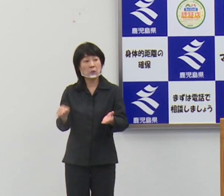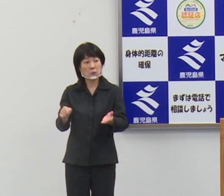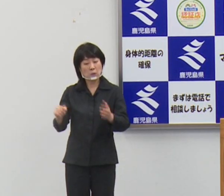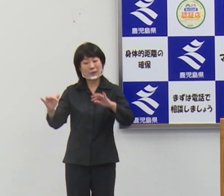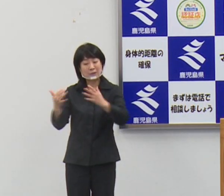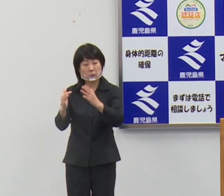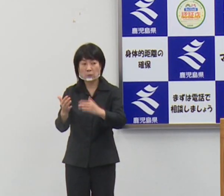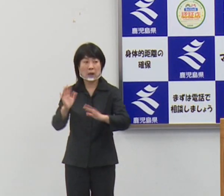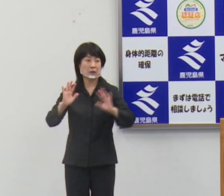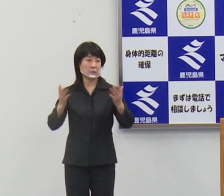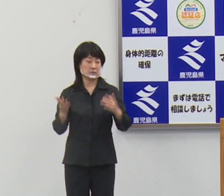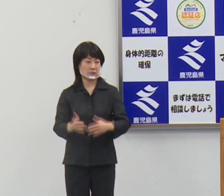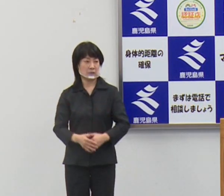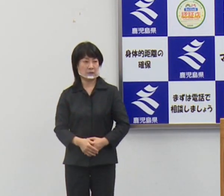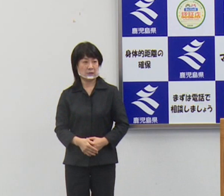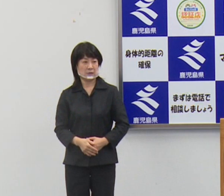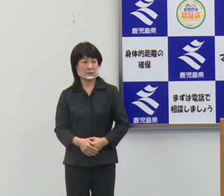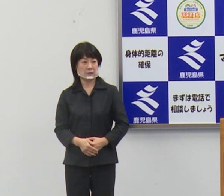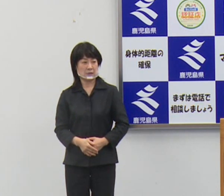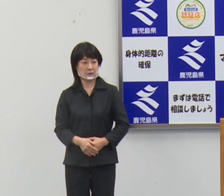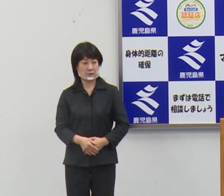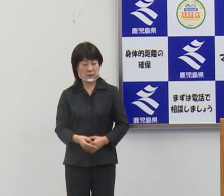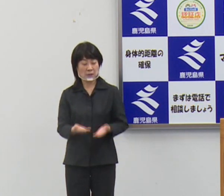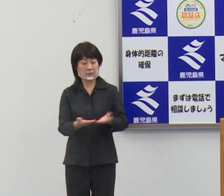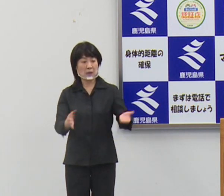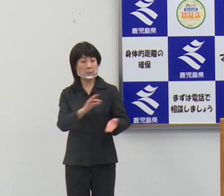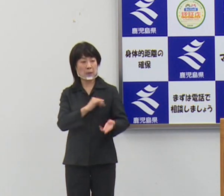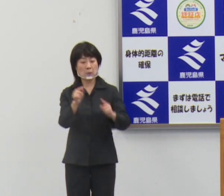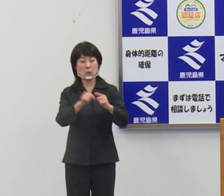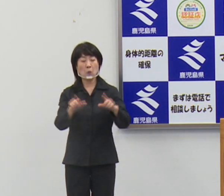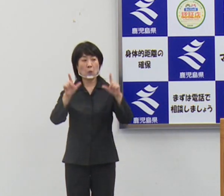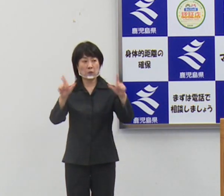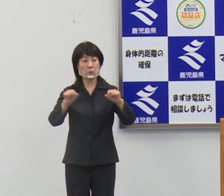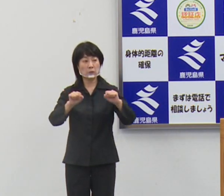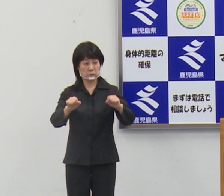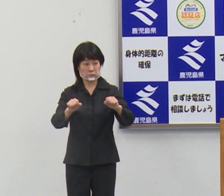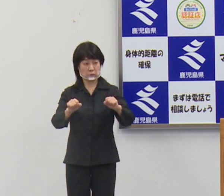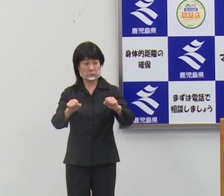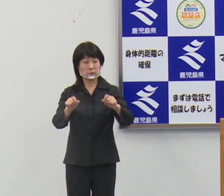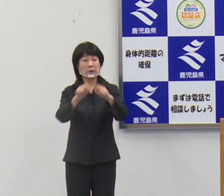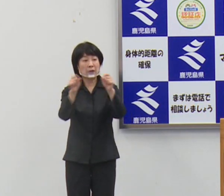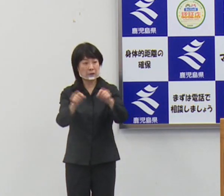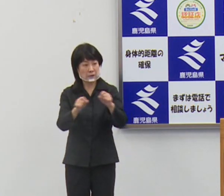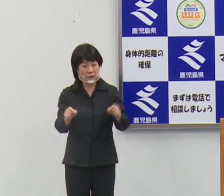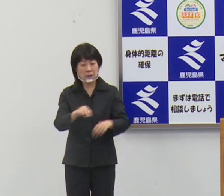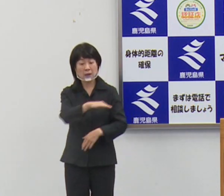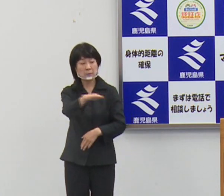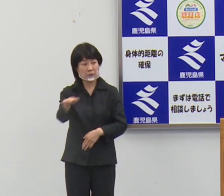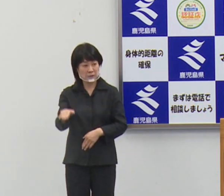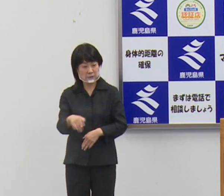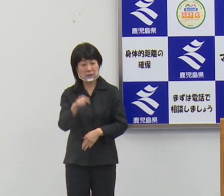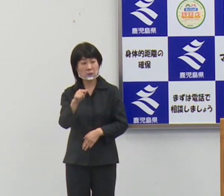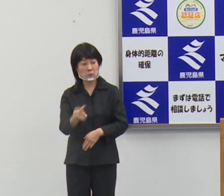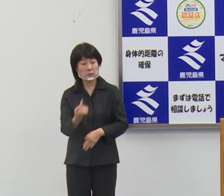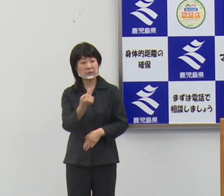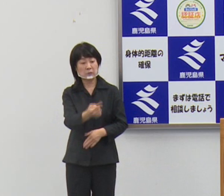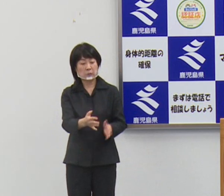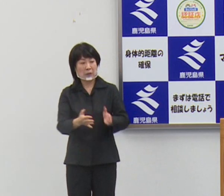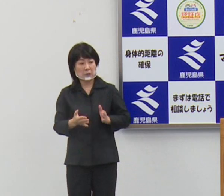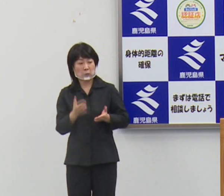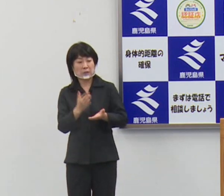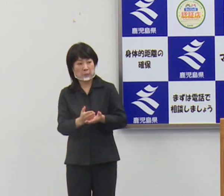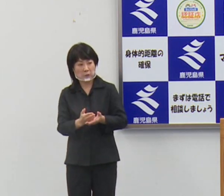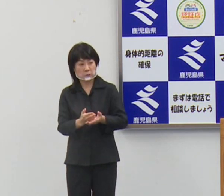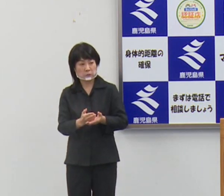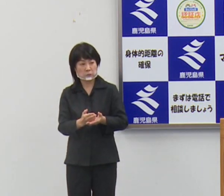でしたけれども、そういった名前を公表することで、皆さんそういったところには行くことを控えていただけるんでは